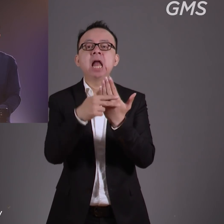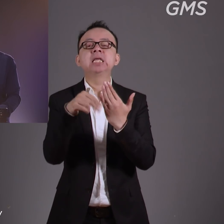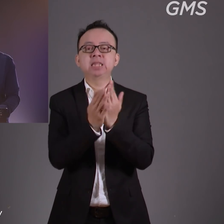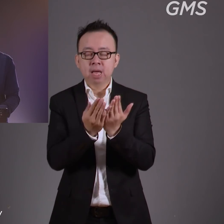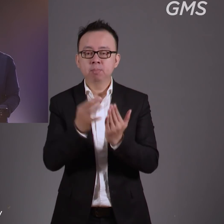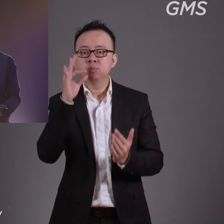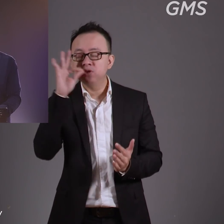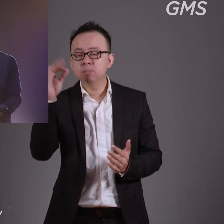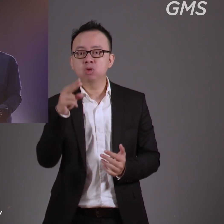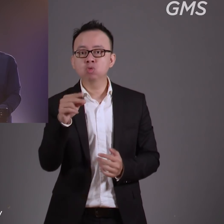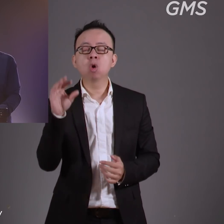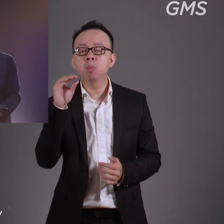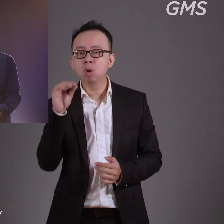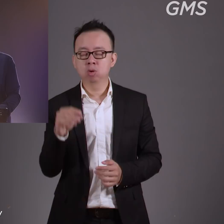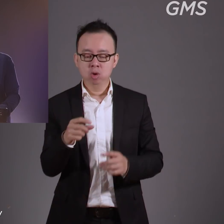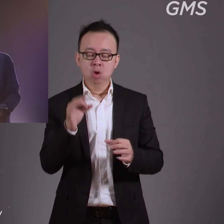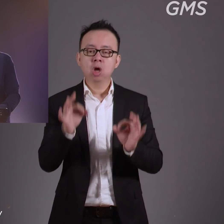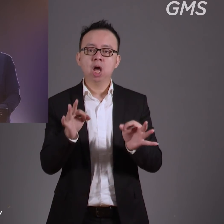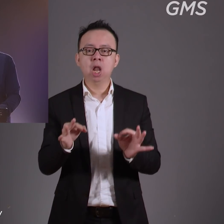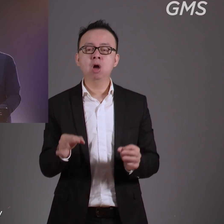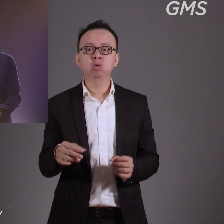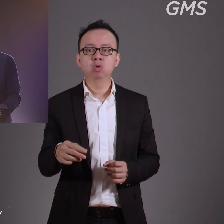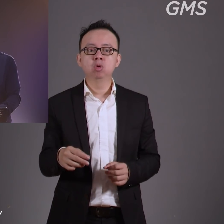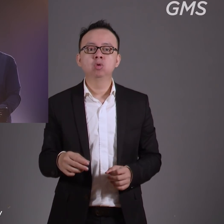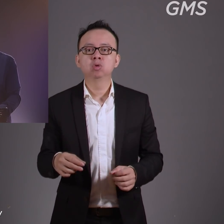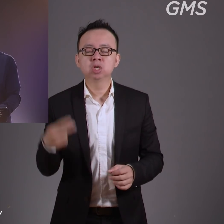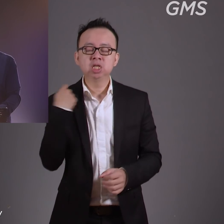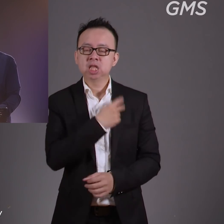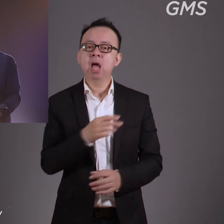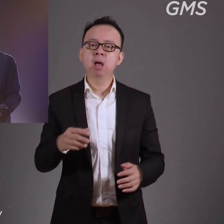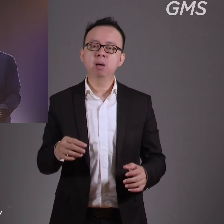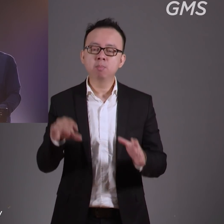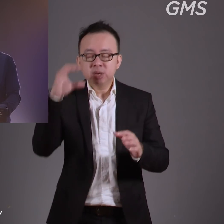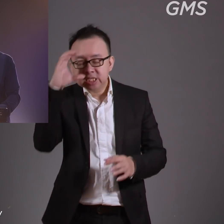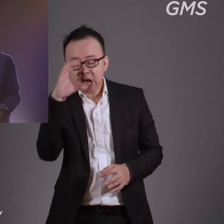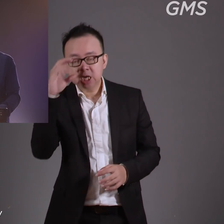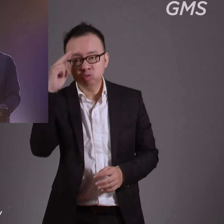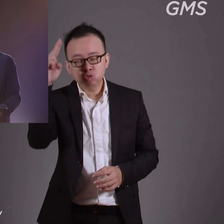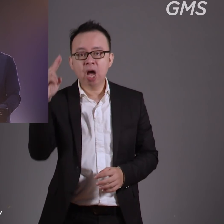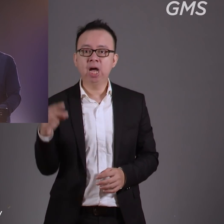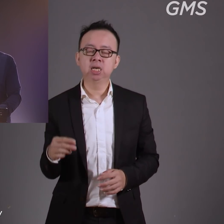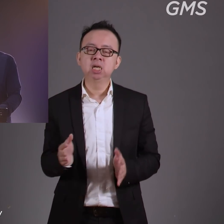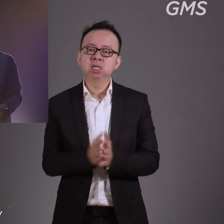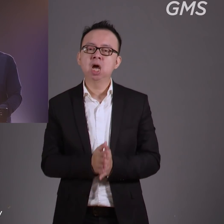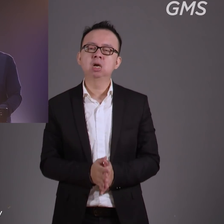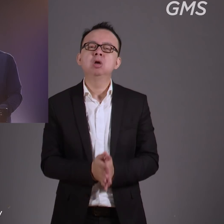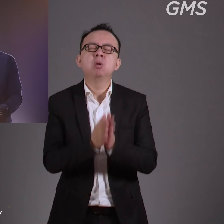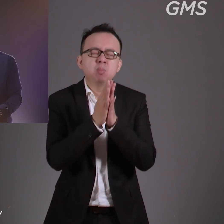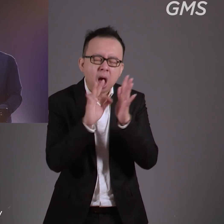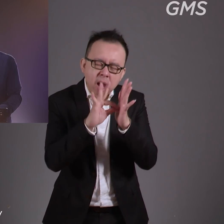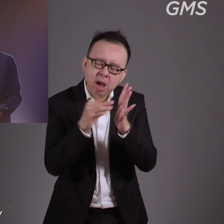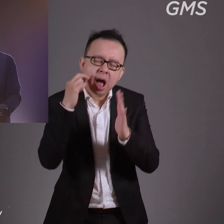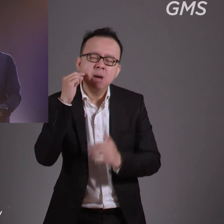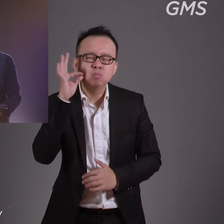Jikalau umatku merendahkan diri, mencari wajahku, meninggalkan jalannya yang salah, mengakui dosanya, maka aku akan mengampuni